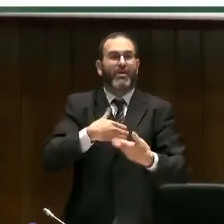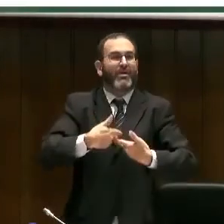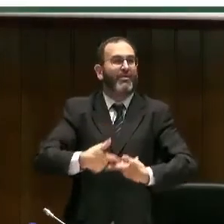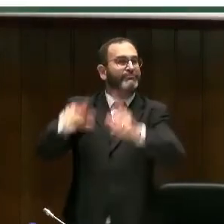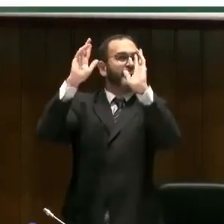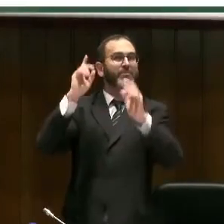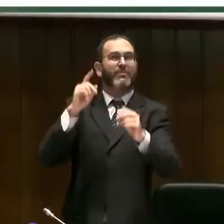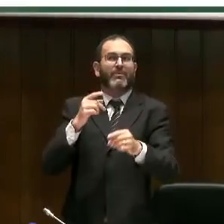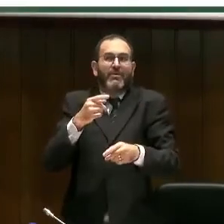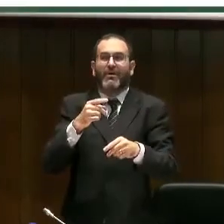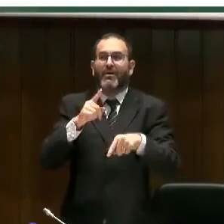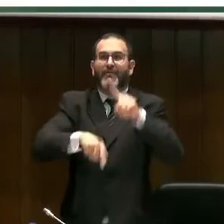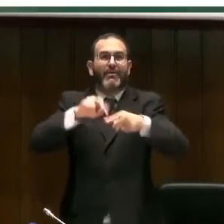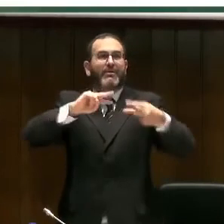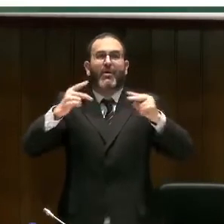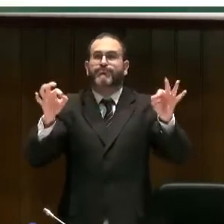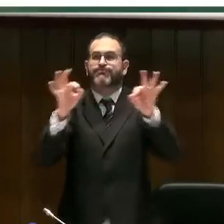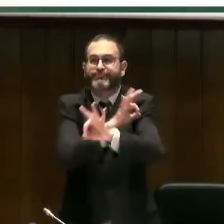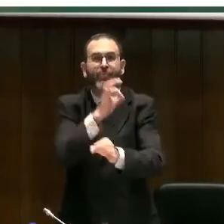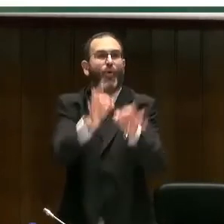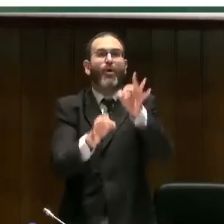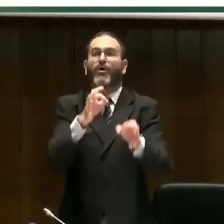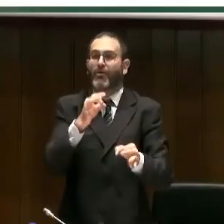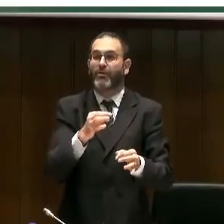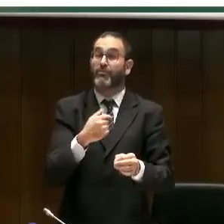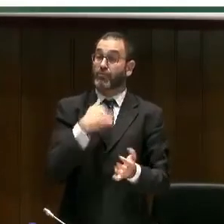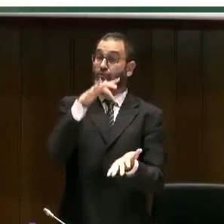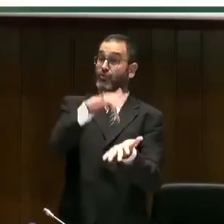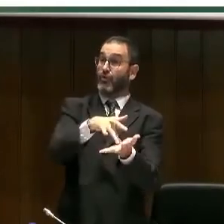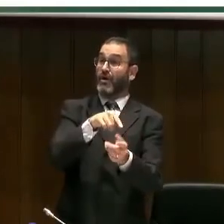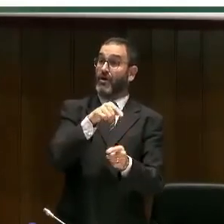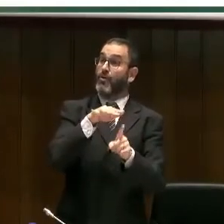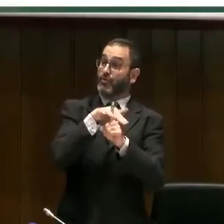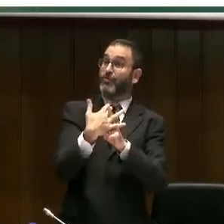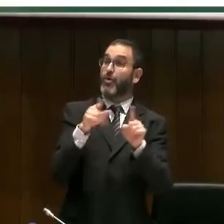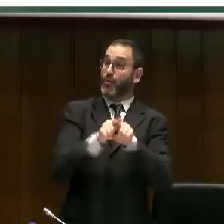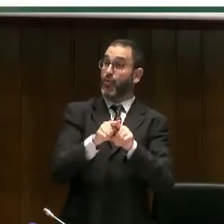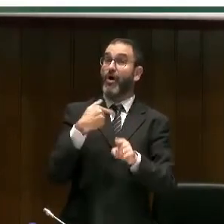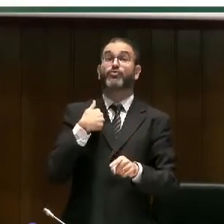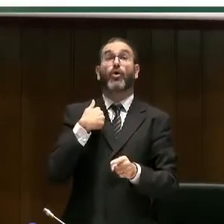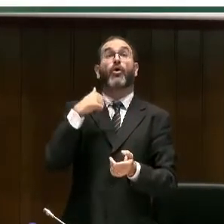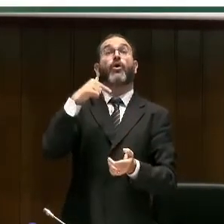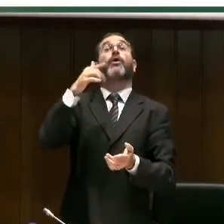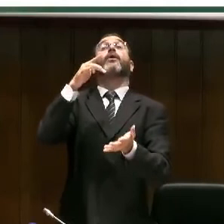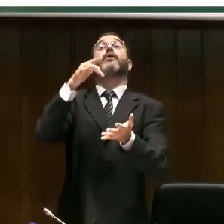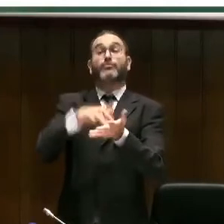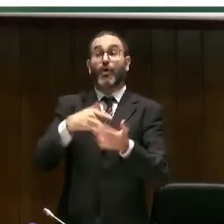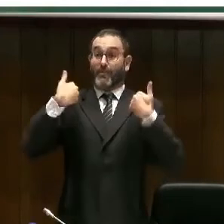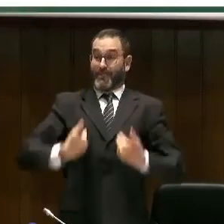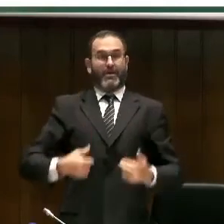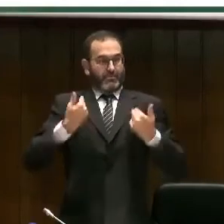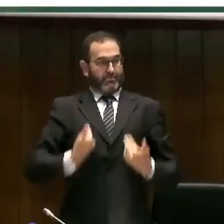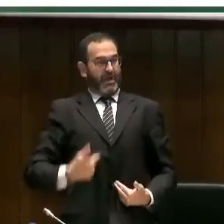una entidad o un colectivo competente y con experiencia en este ámbito el que se enfrente a